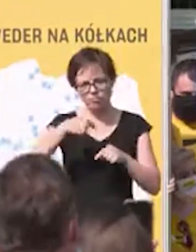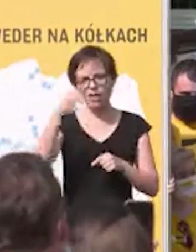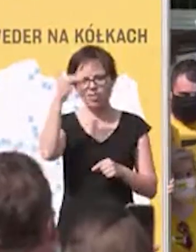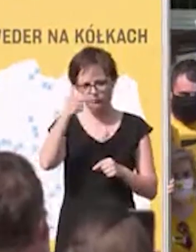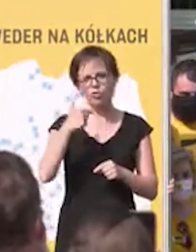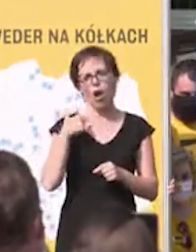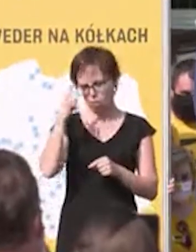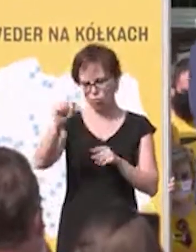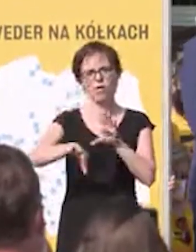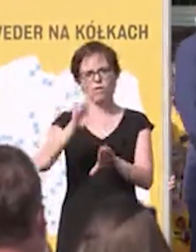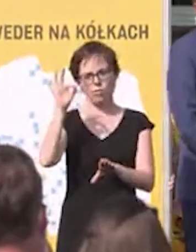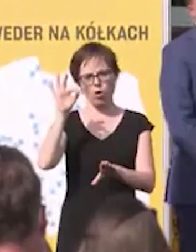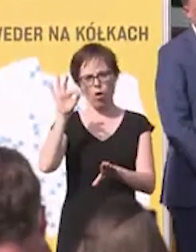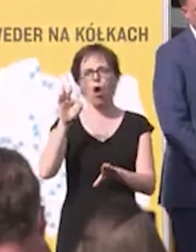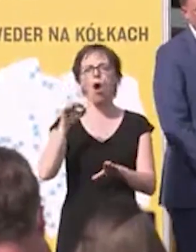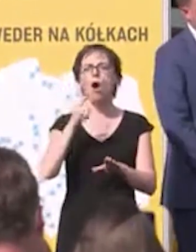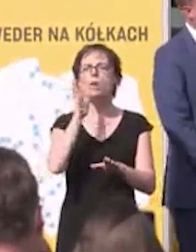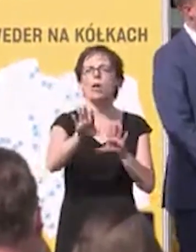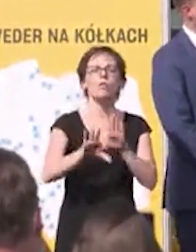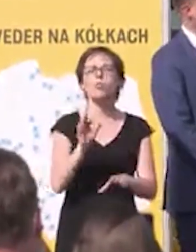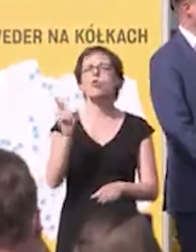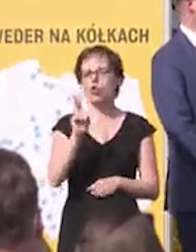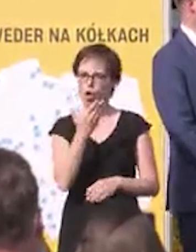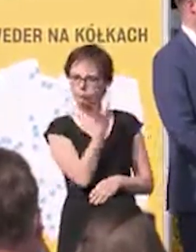wybory i odda swój głos na Szymona.